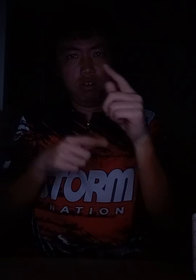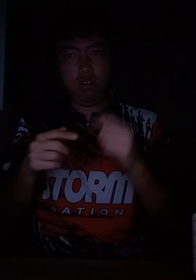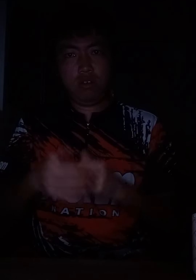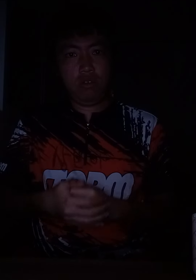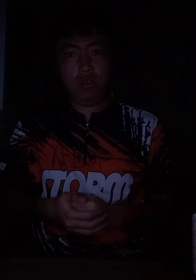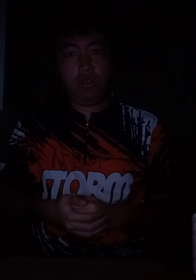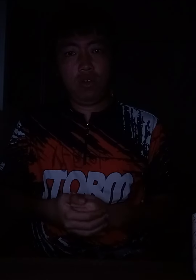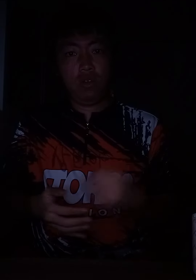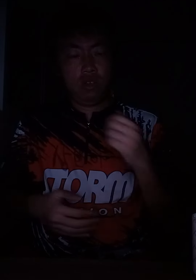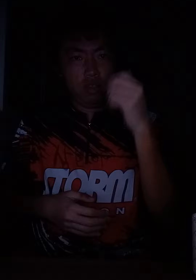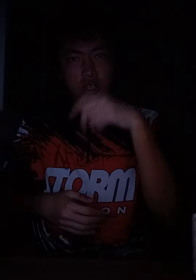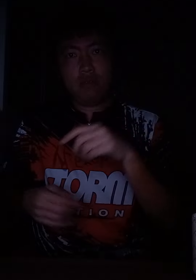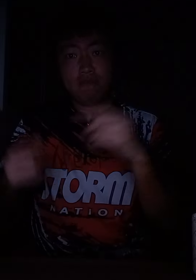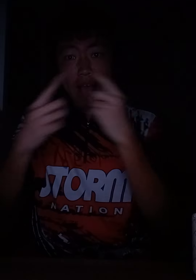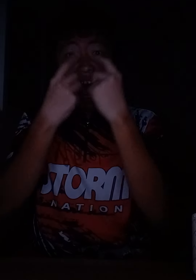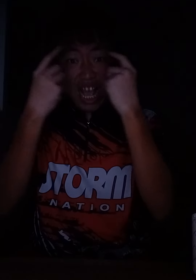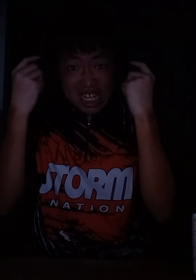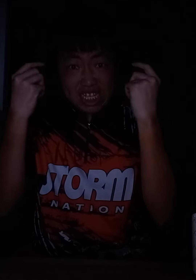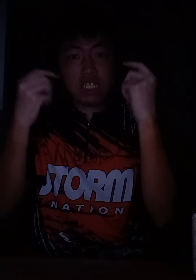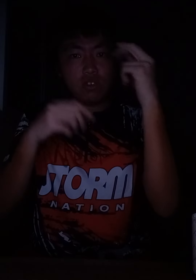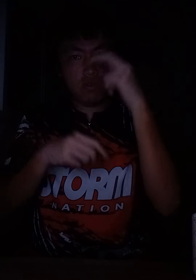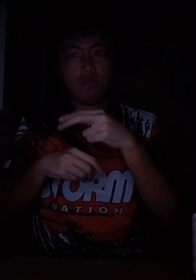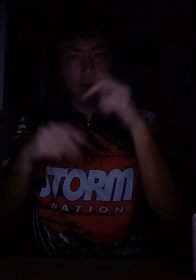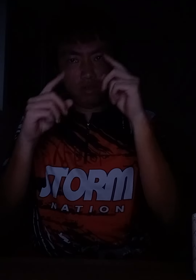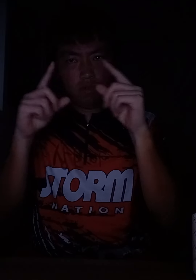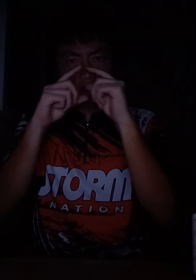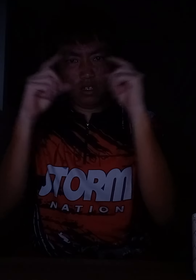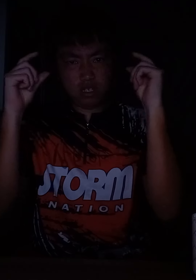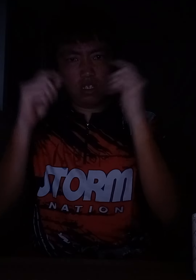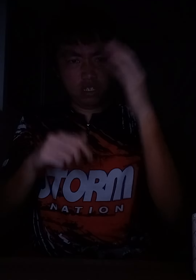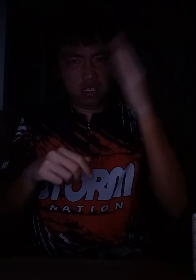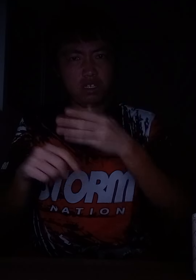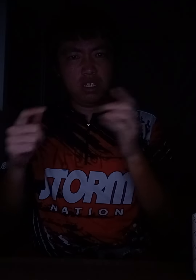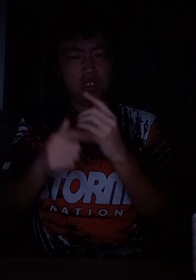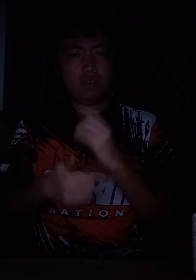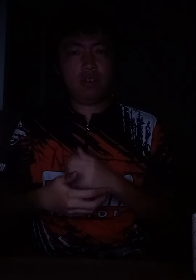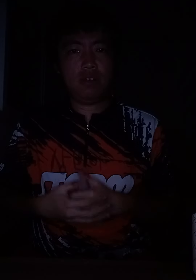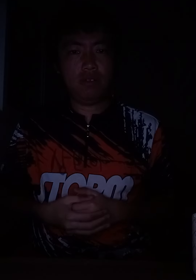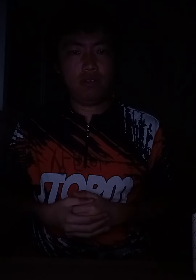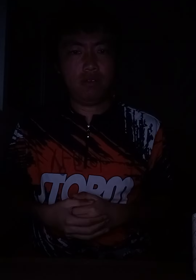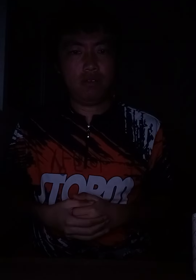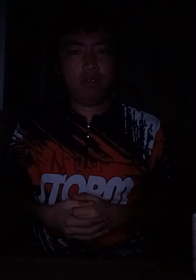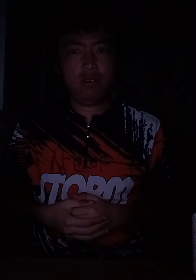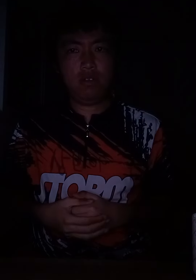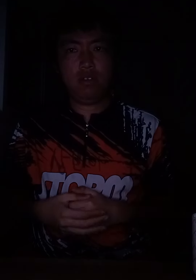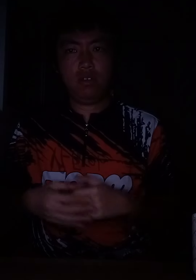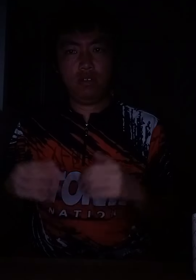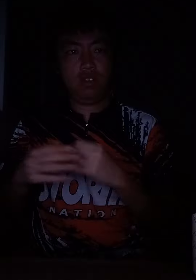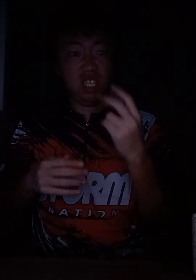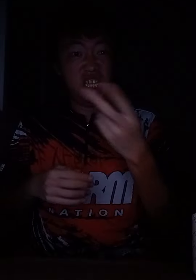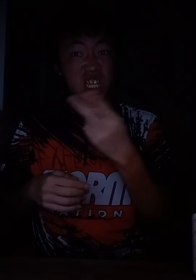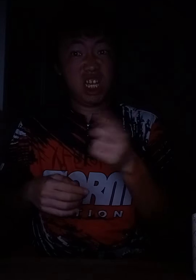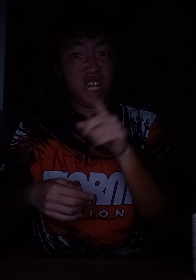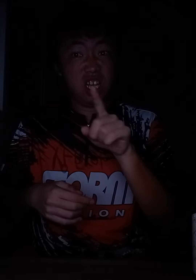편의점 주인이 다가가 마스크를 써달라고 부탁했지만 반응은 싸늘했다고 합니다. 이까짓 게 뭔데 마스크를 착용하라고 안